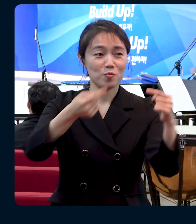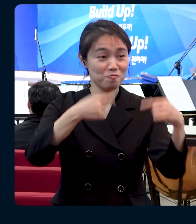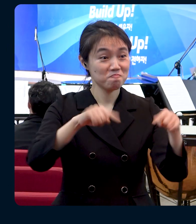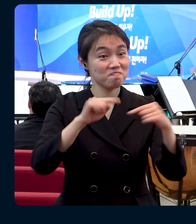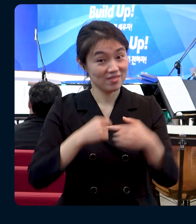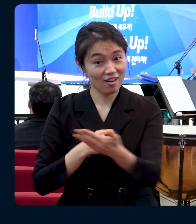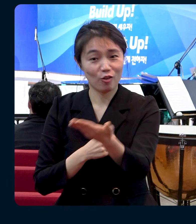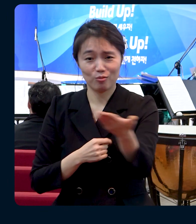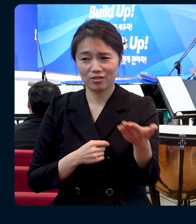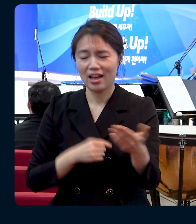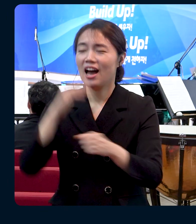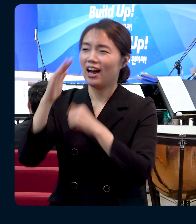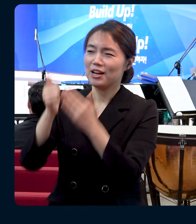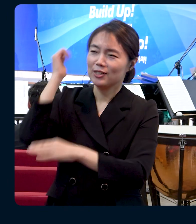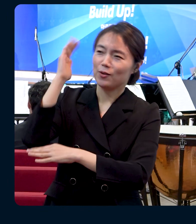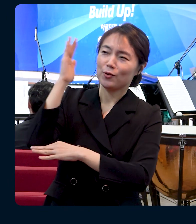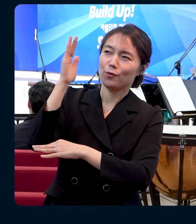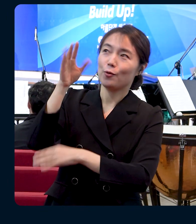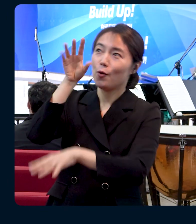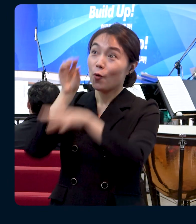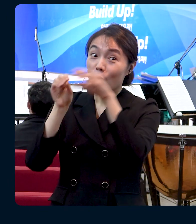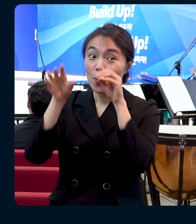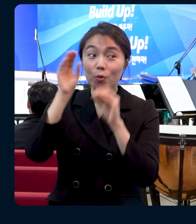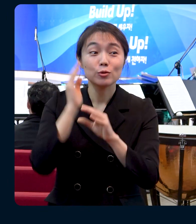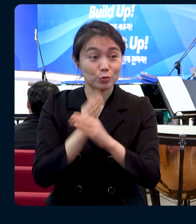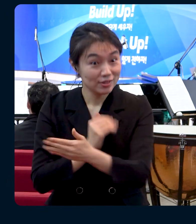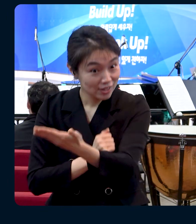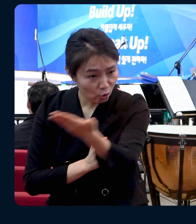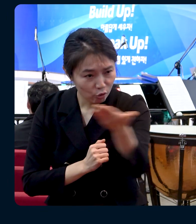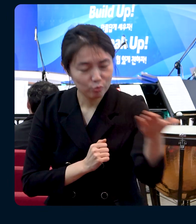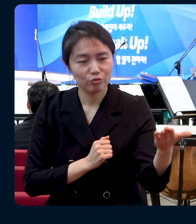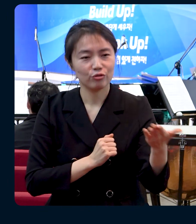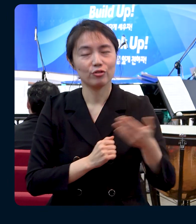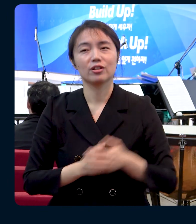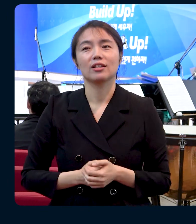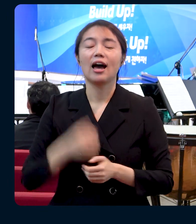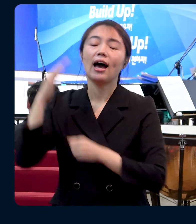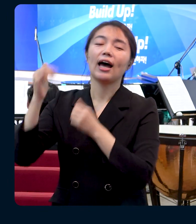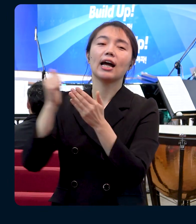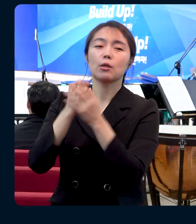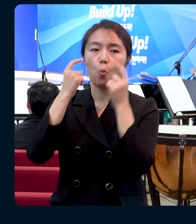예배 자리에 이렇게 나와 있다는 것은, 하나님의 말씀을 듣고 있다는 것은